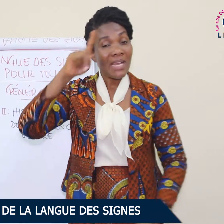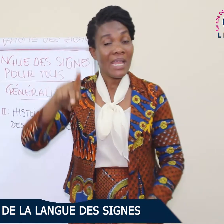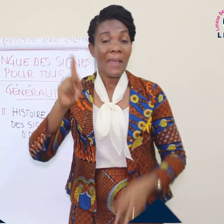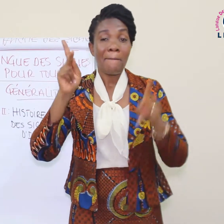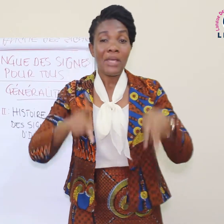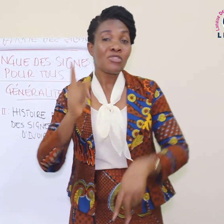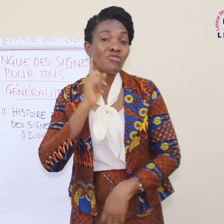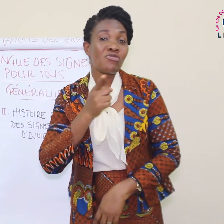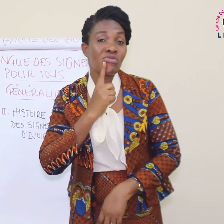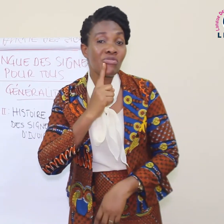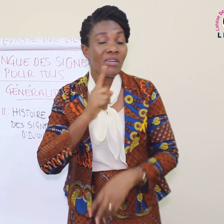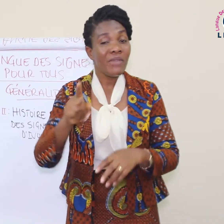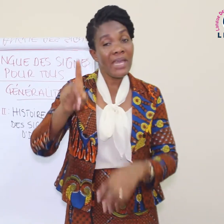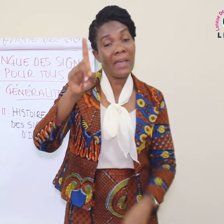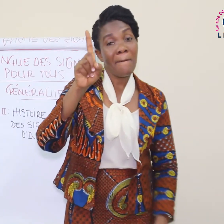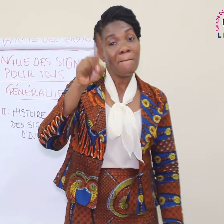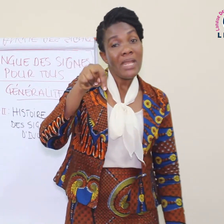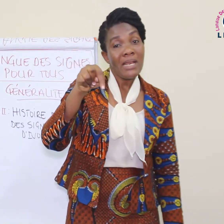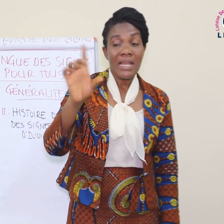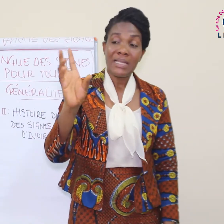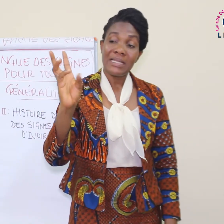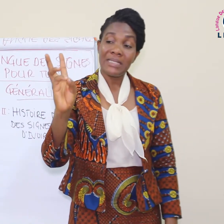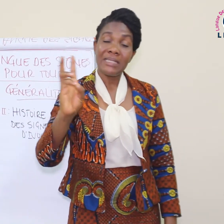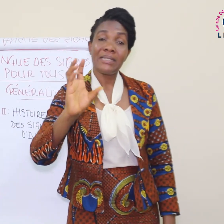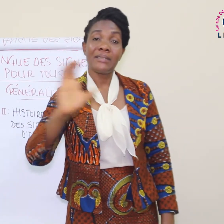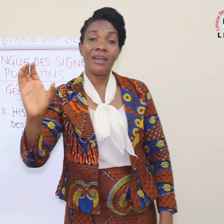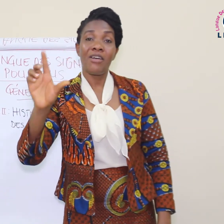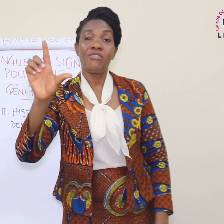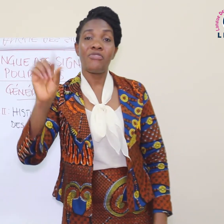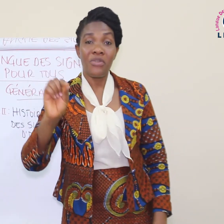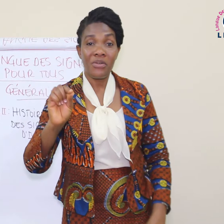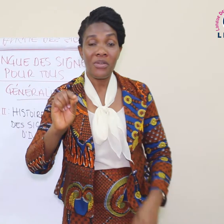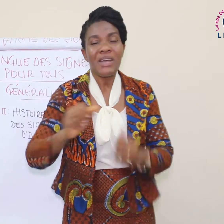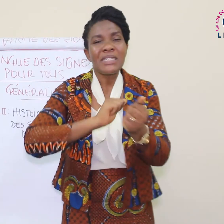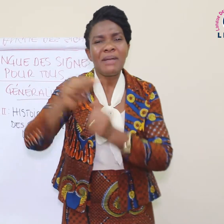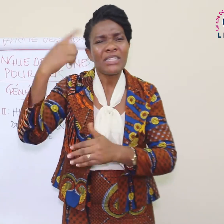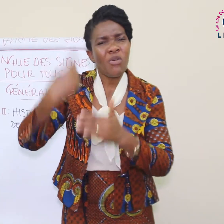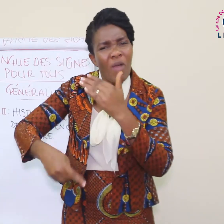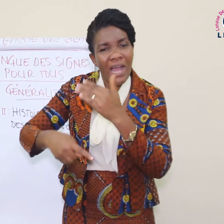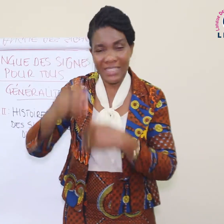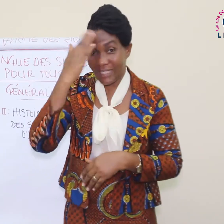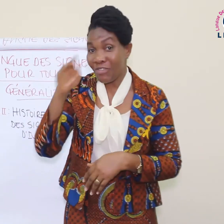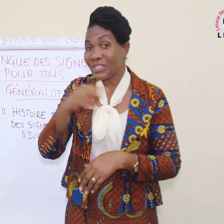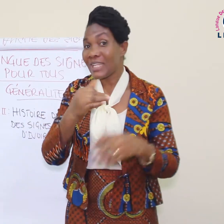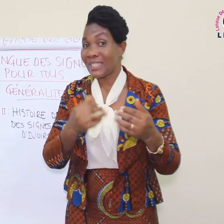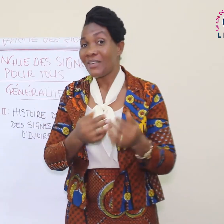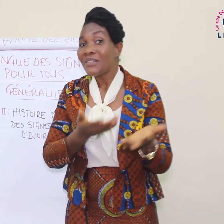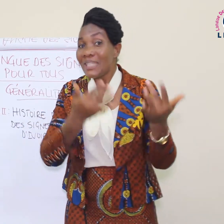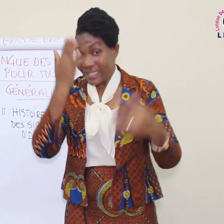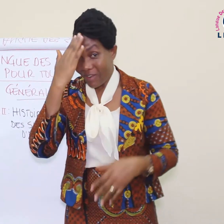1620. Qu'est-ce qui va se passer? Je suis sûre que vous êtes vraiment impatient de le savoir. Mais nous allons donner